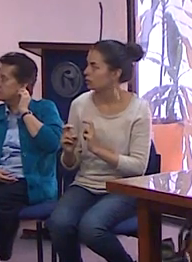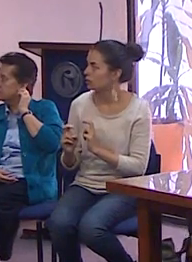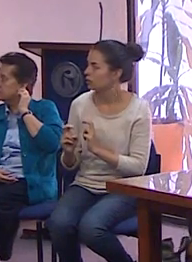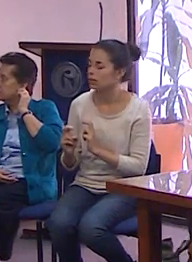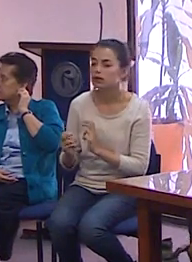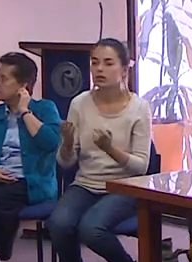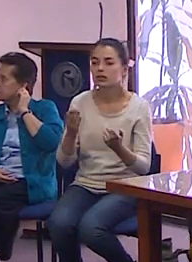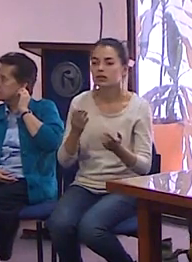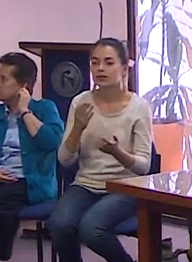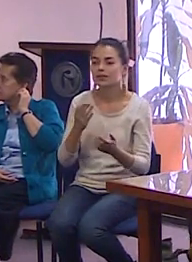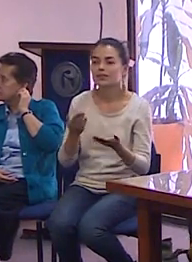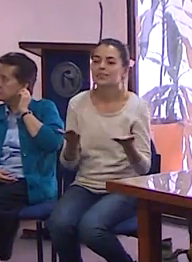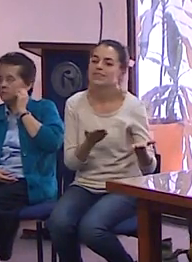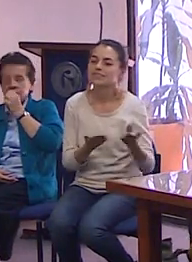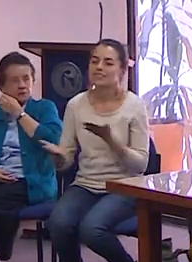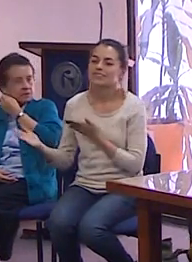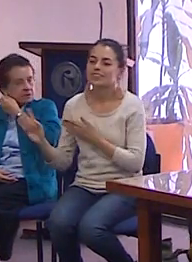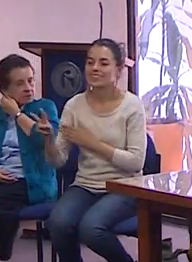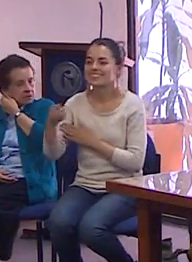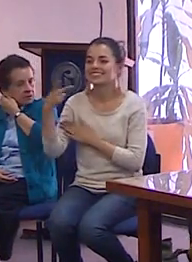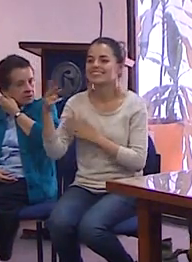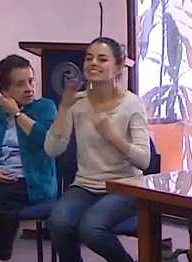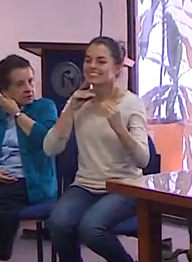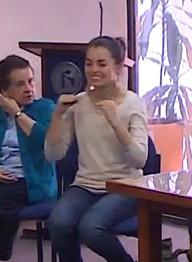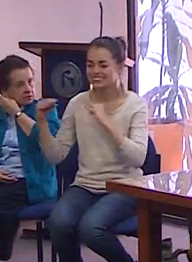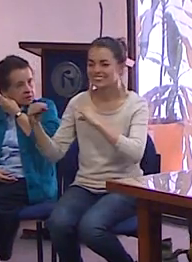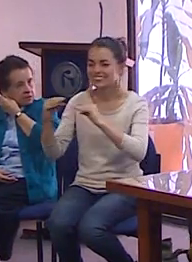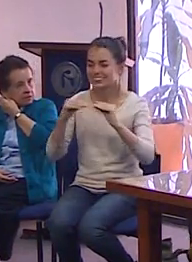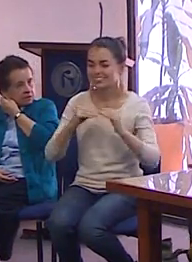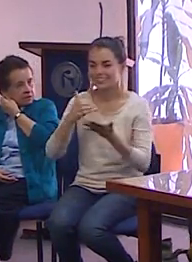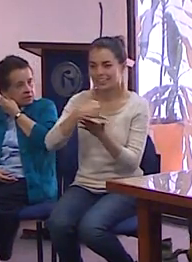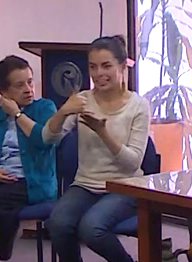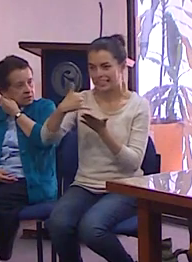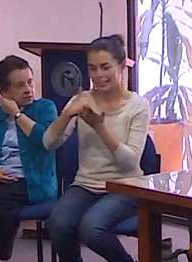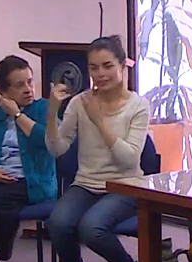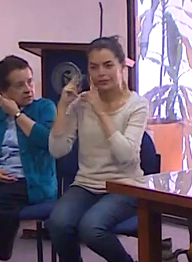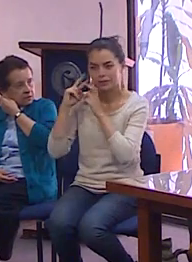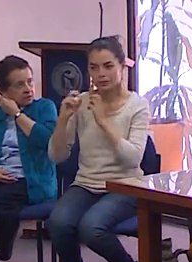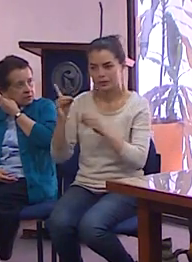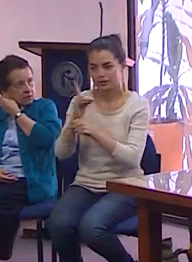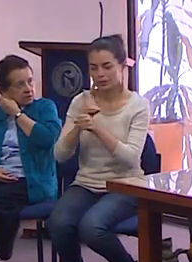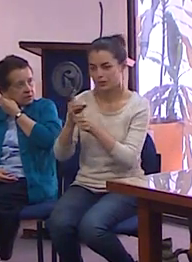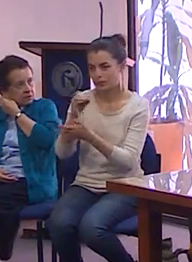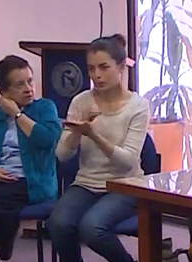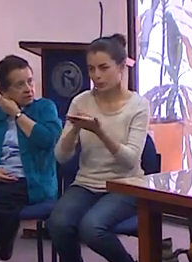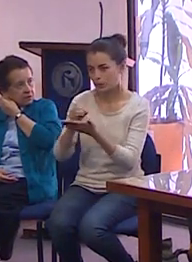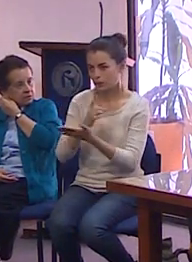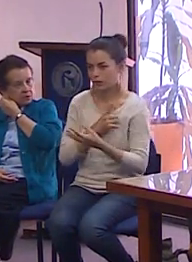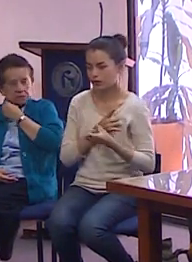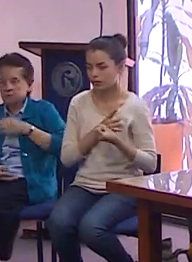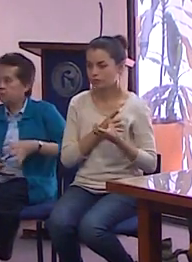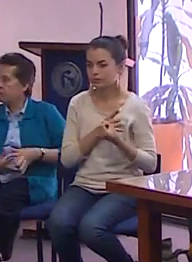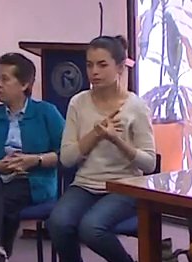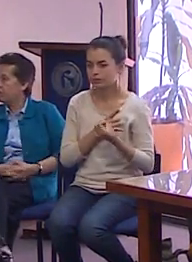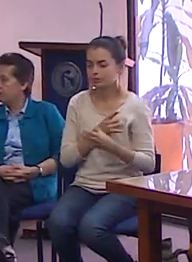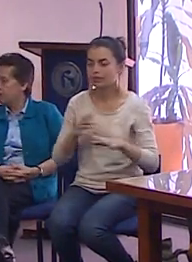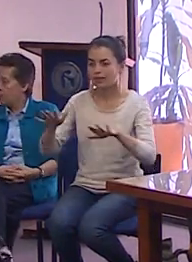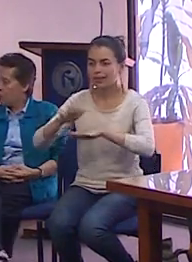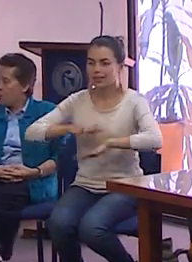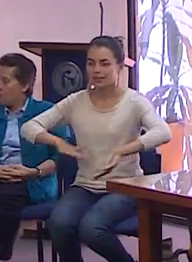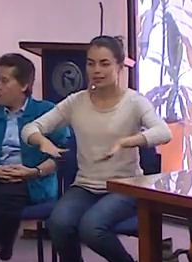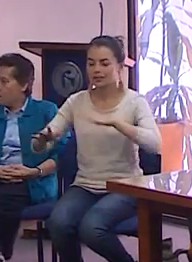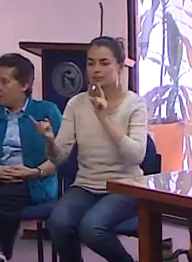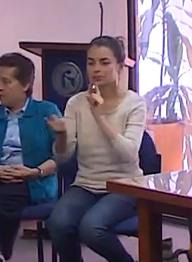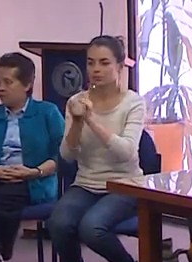Entonces bienvenidos al segundo conversatorio de líneas de investigación del Departamento de Biología de la Universidad Pedagógica Nacional. Espacio de encuentro